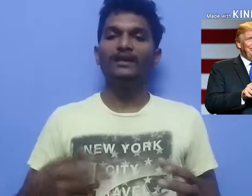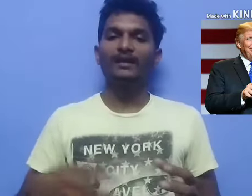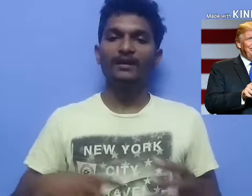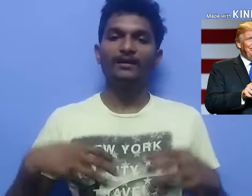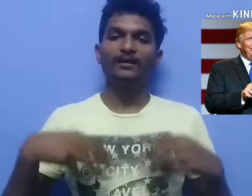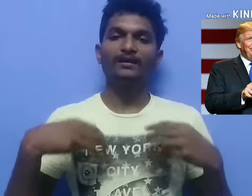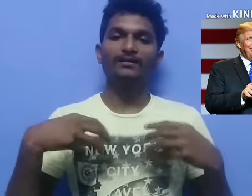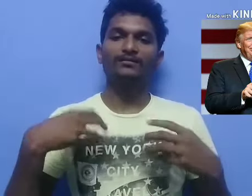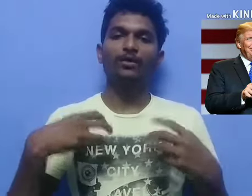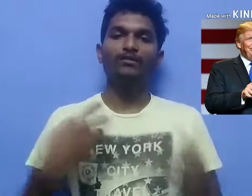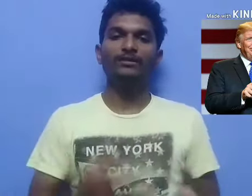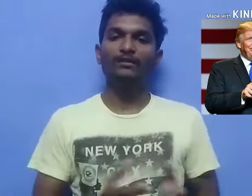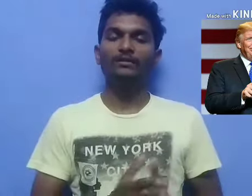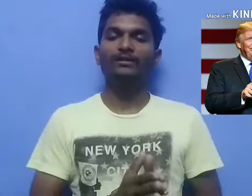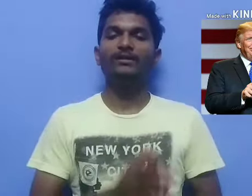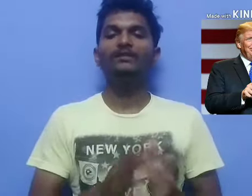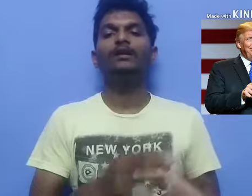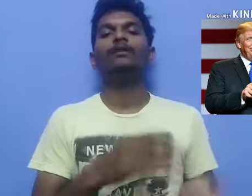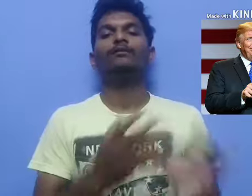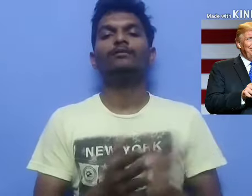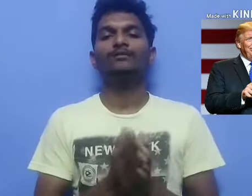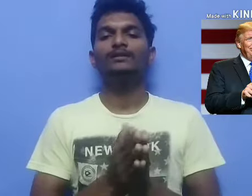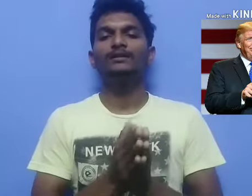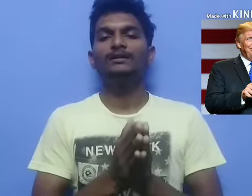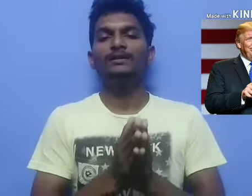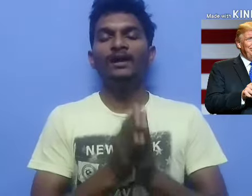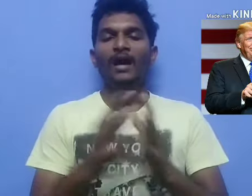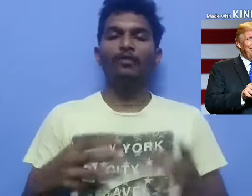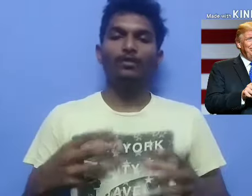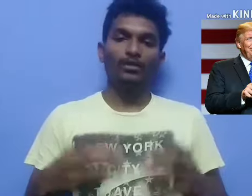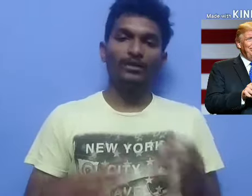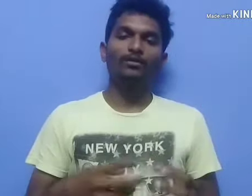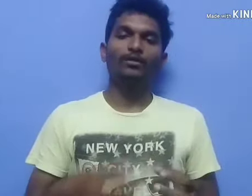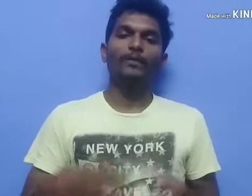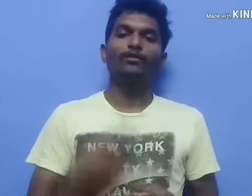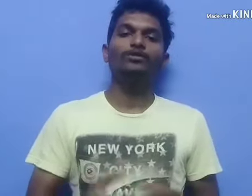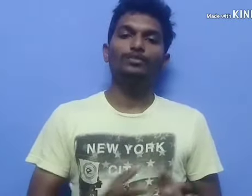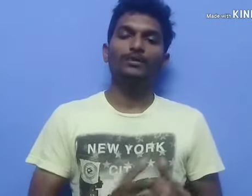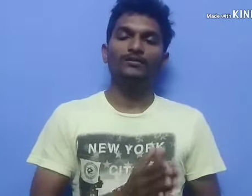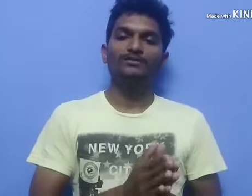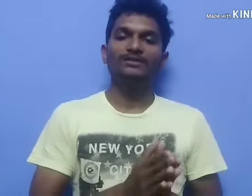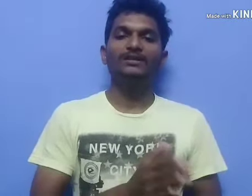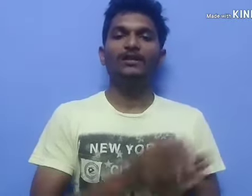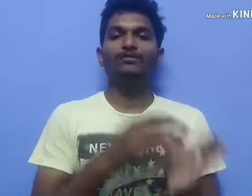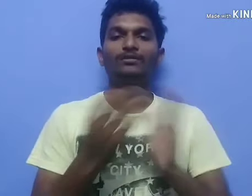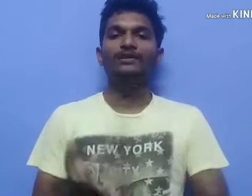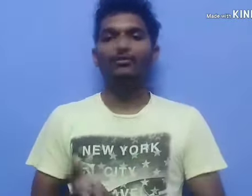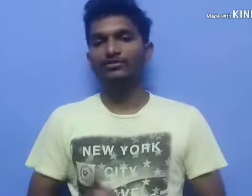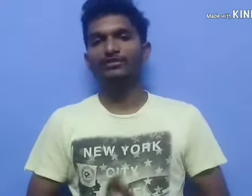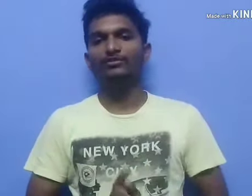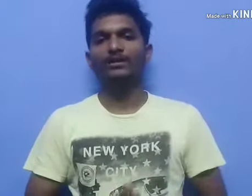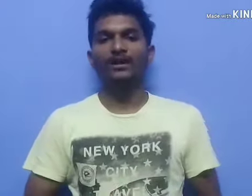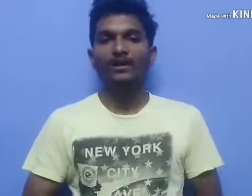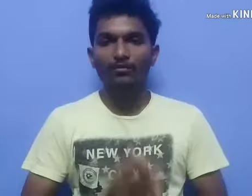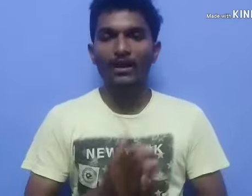நிறைய கோபத்தை ஏற்படுது. இருந்தாலும் அவருக்கு வந்து அவரோட பவரை யூஸ் பண்ணுறதை வச்சு அவருக்கு வந்து தேர்ட் பொசிஷன் கொடுத்துருக்காங்க.